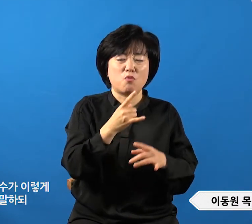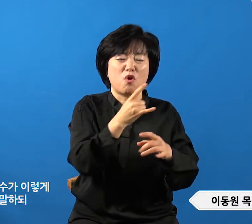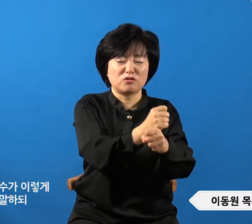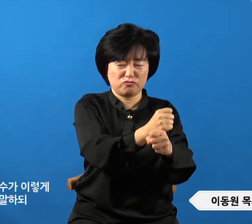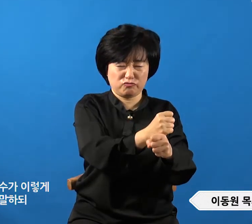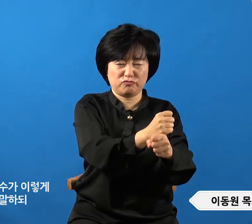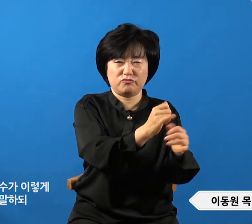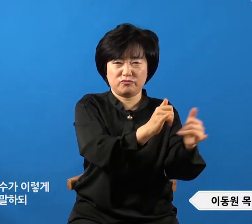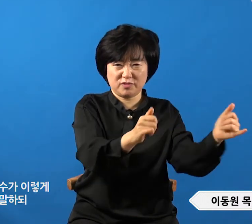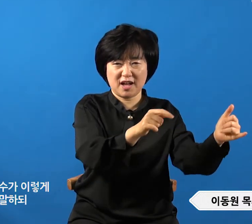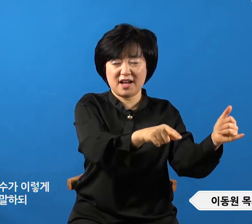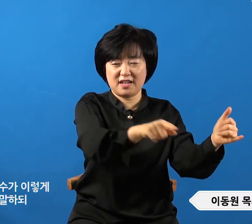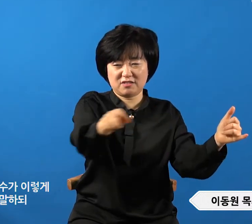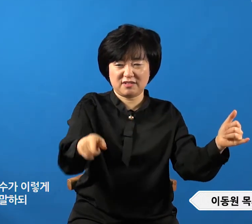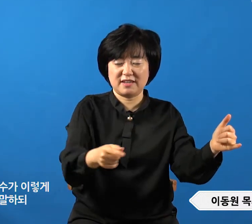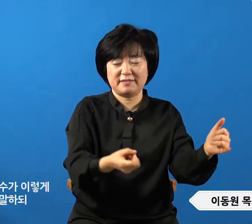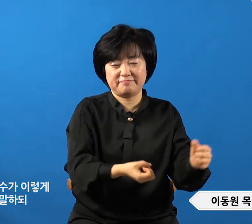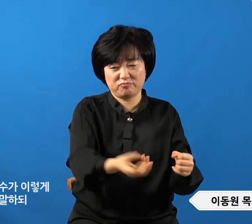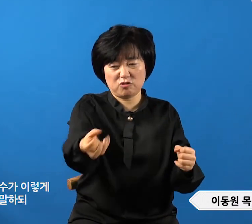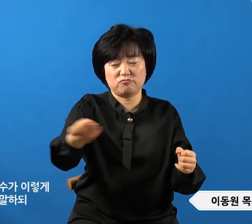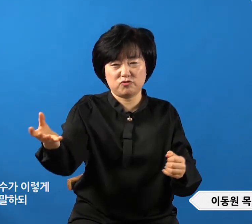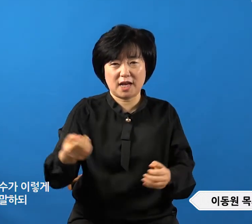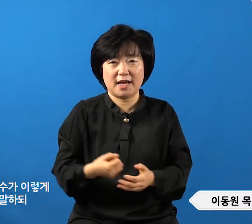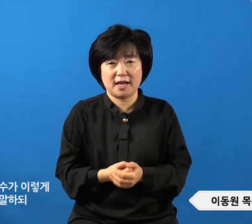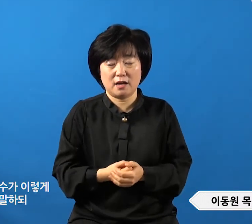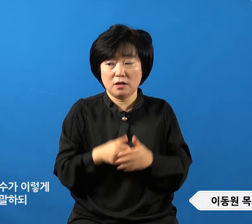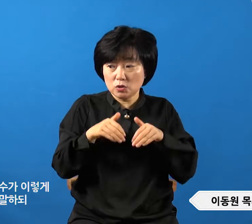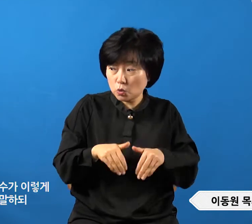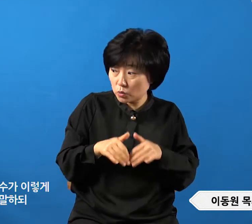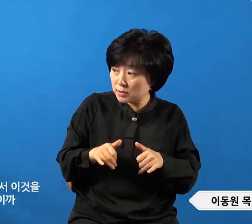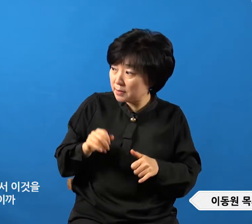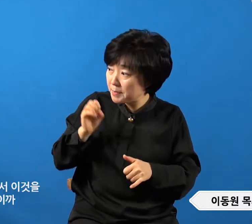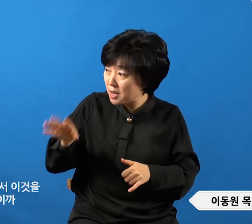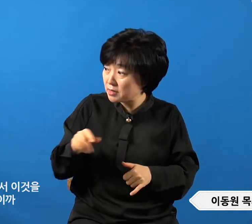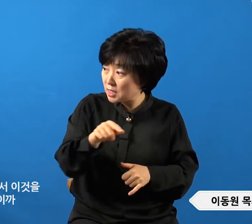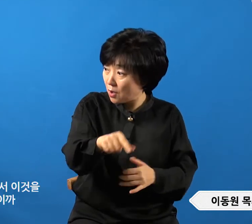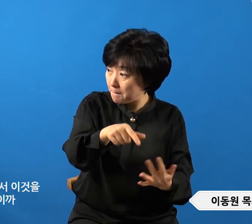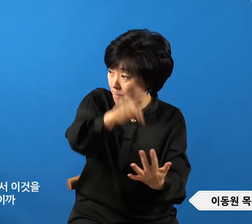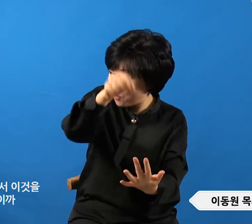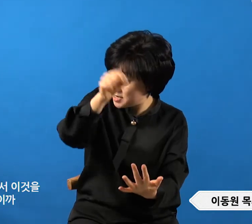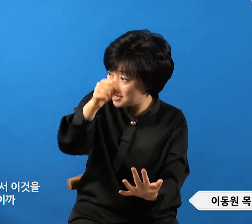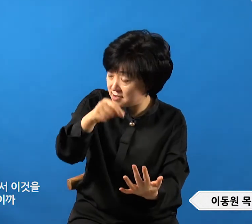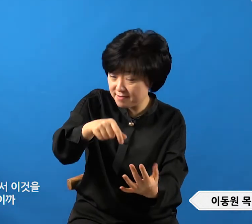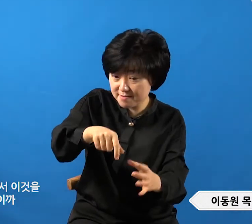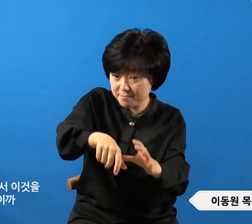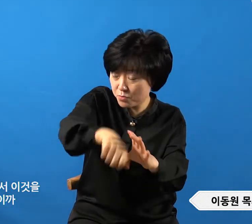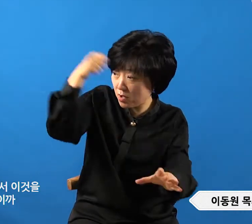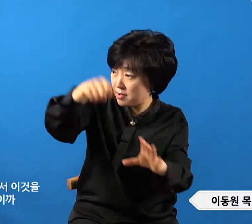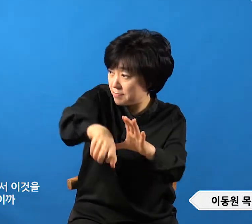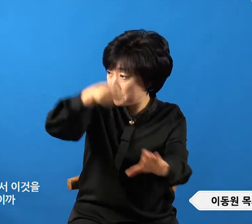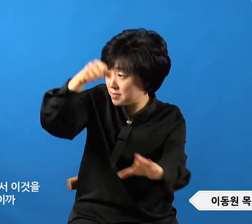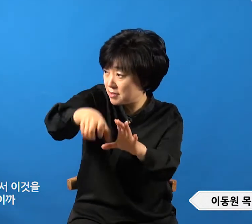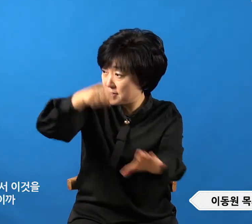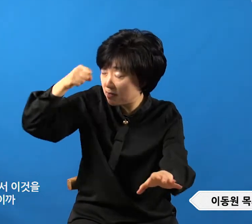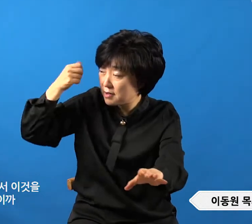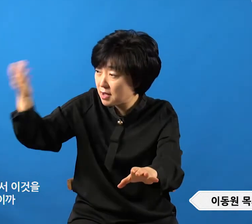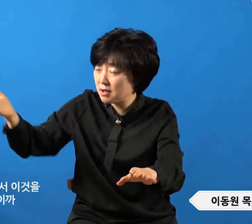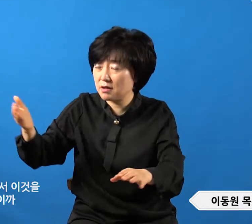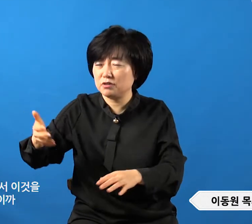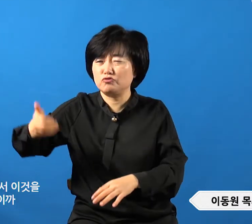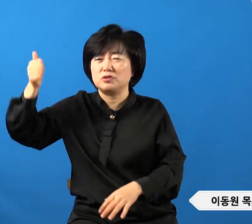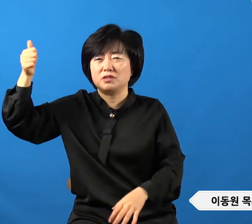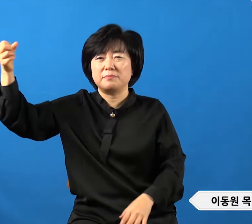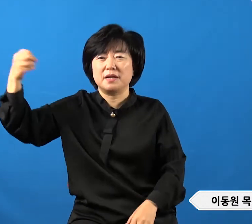하였구나. 종들이 말하되 그러면 우리가 가서 이것을 뽑기를 원하시나이까? 29절 주인이